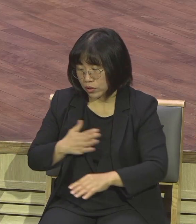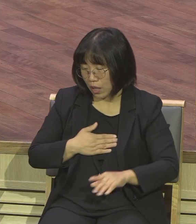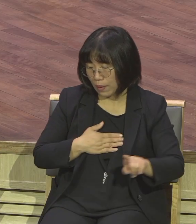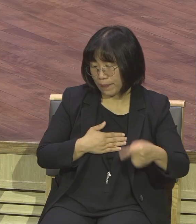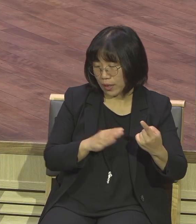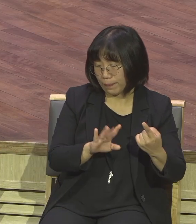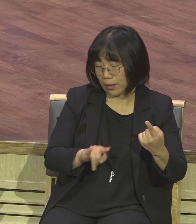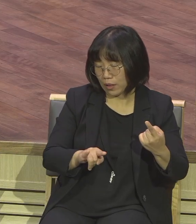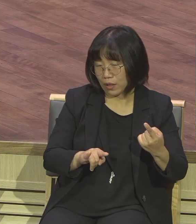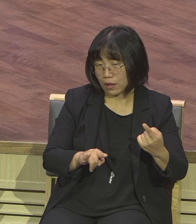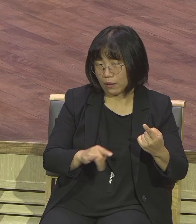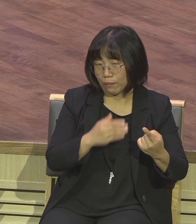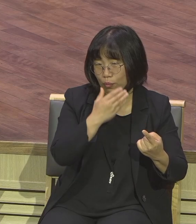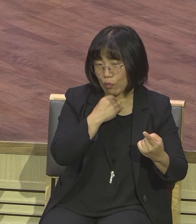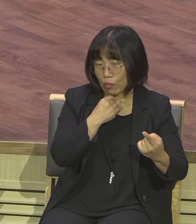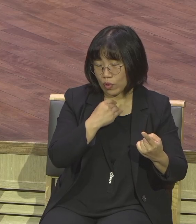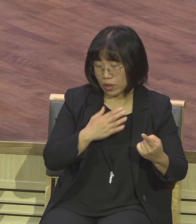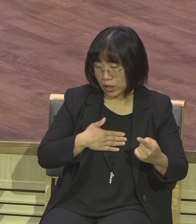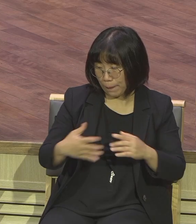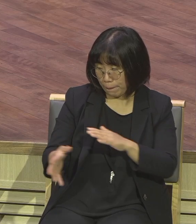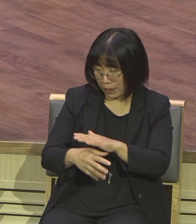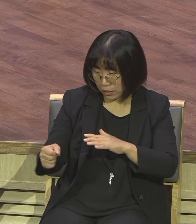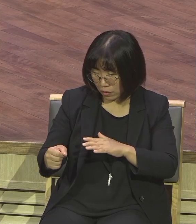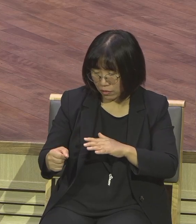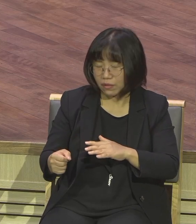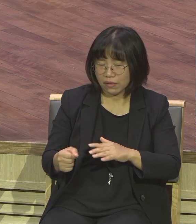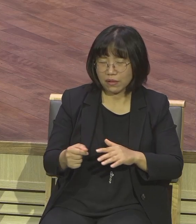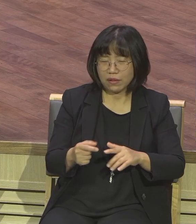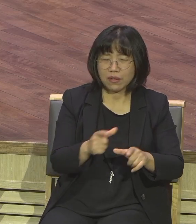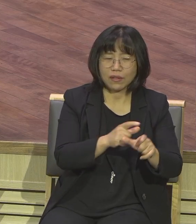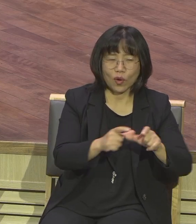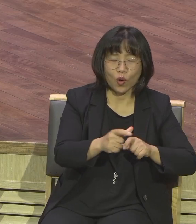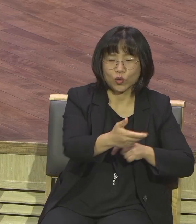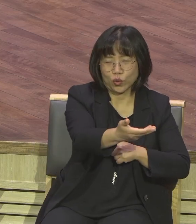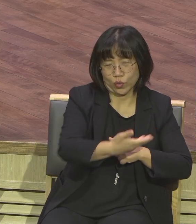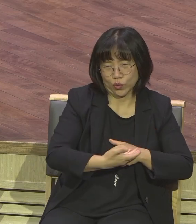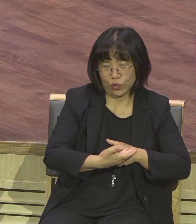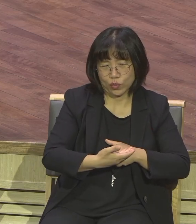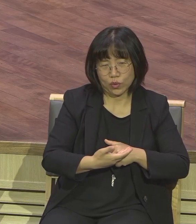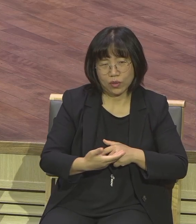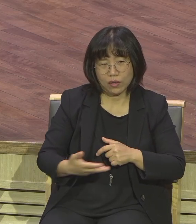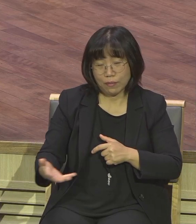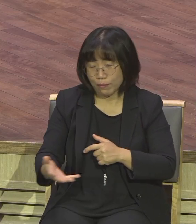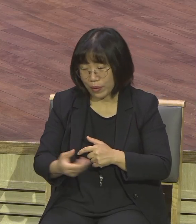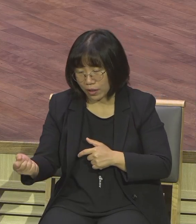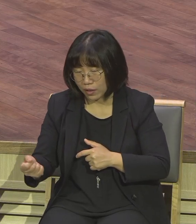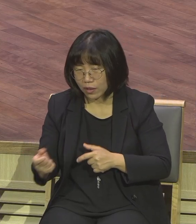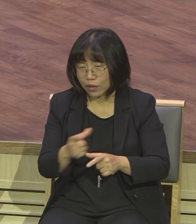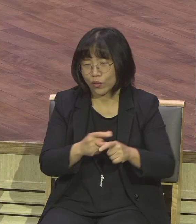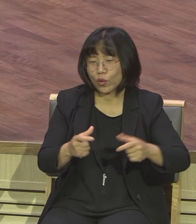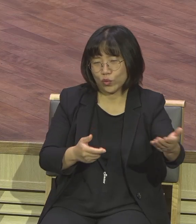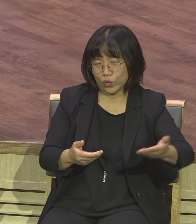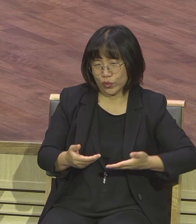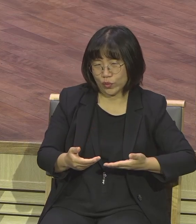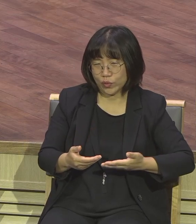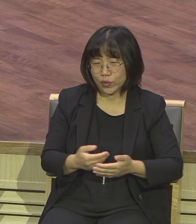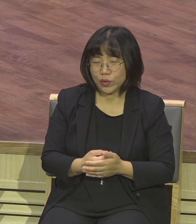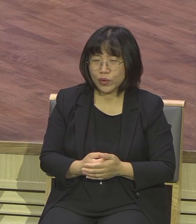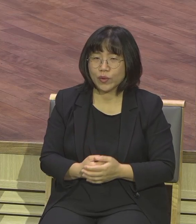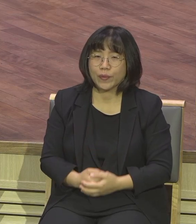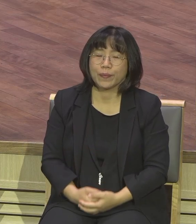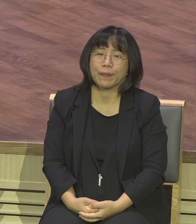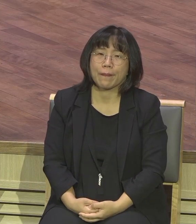축복이요. 뺏어간 또 뺏기고 또, 그 다음에 하나님이 샘의 근원을 줘버려. 아니 근원을 줘버려서 로봇